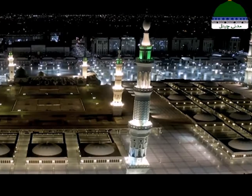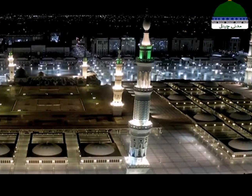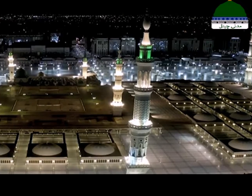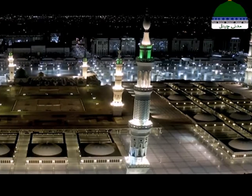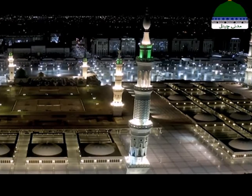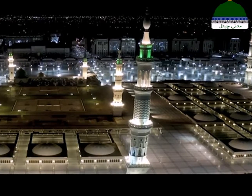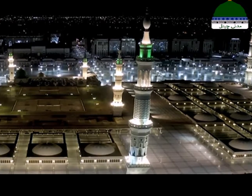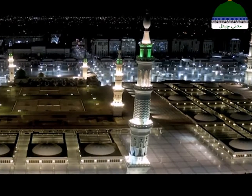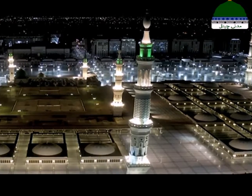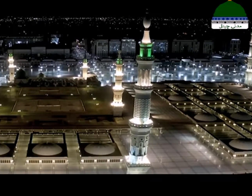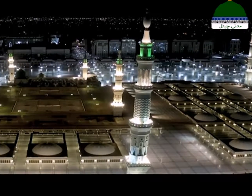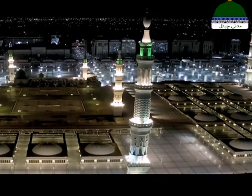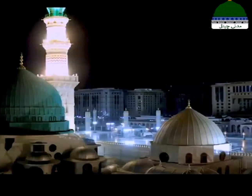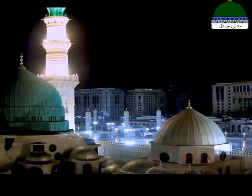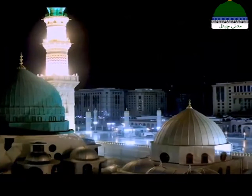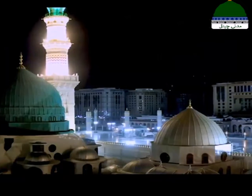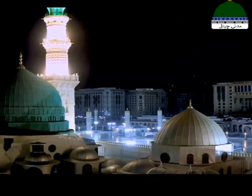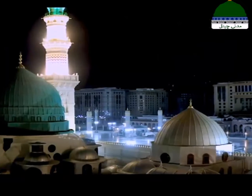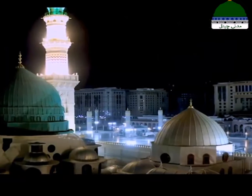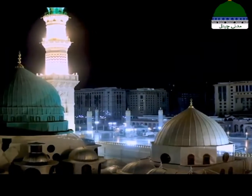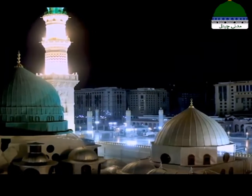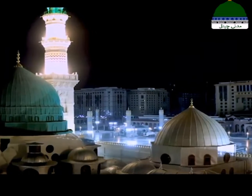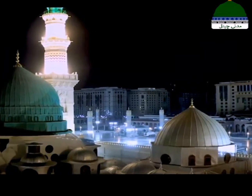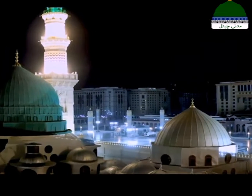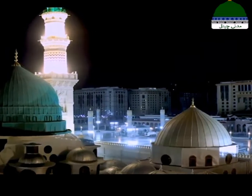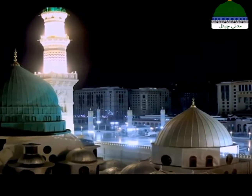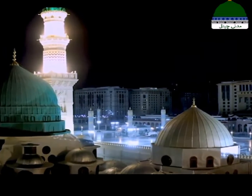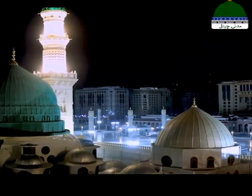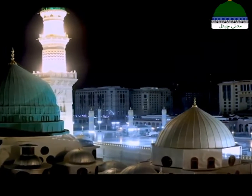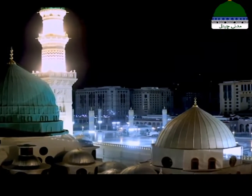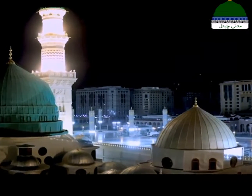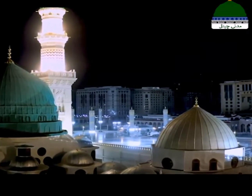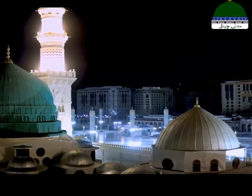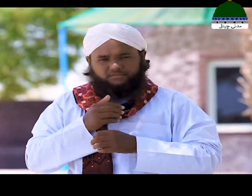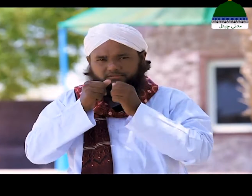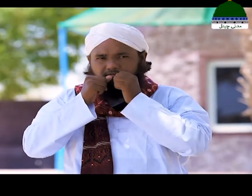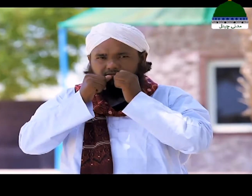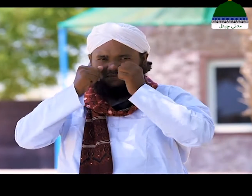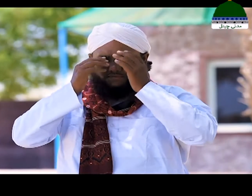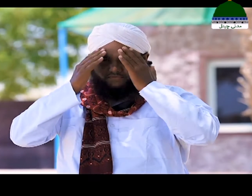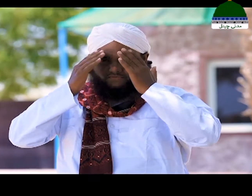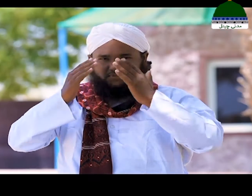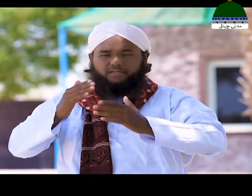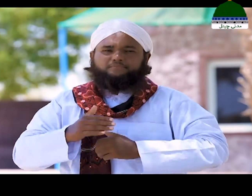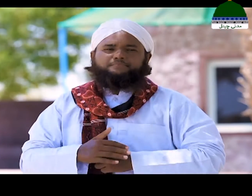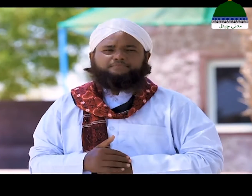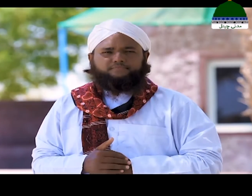علی الحبیب صلی اللہ علی محمد صلی اللہ علیہ وآلہ وصحبہ وسلم۔ حسد